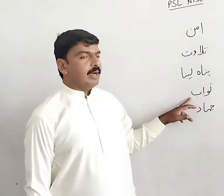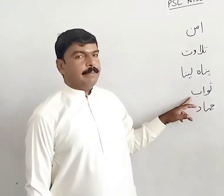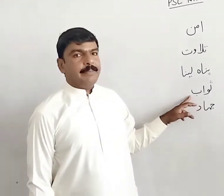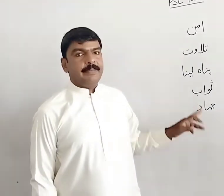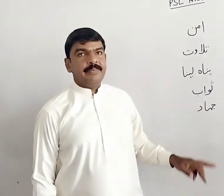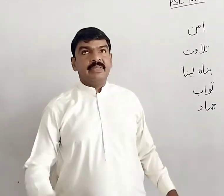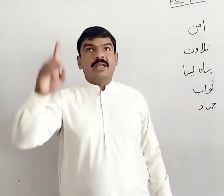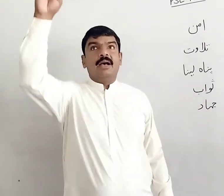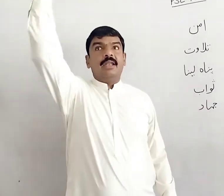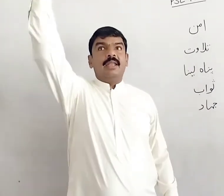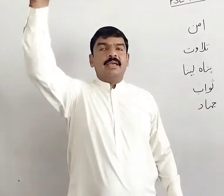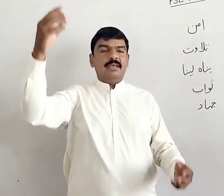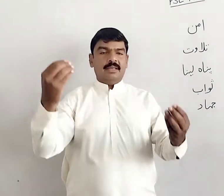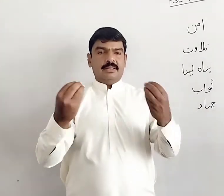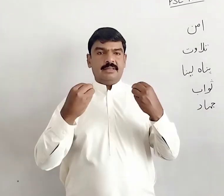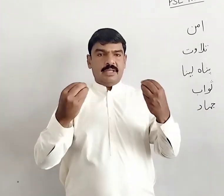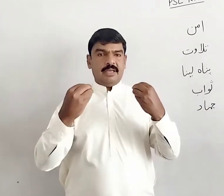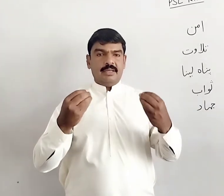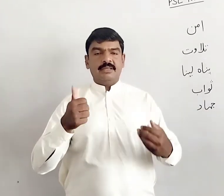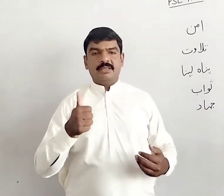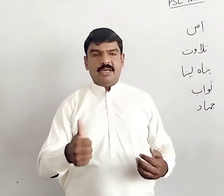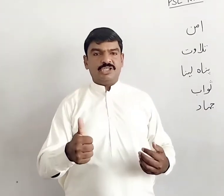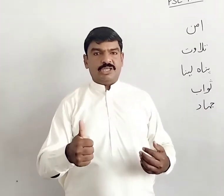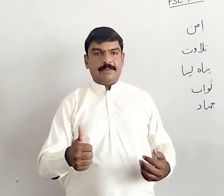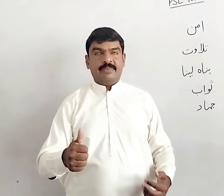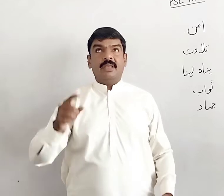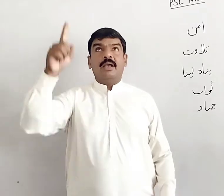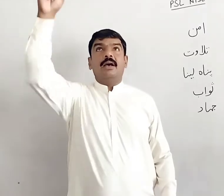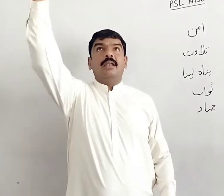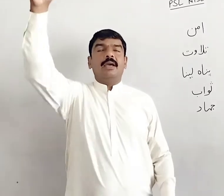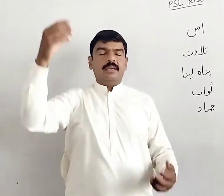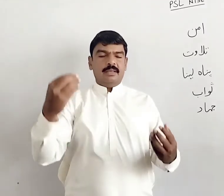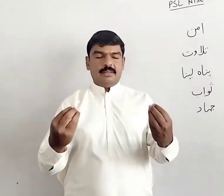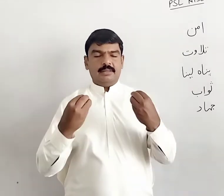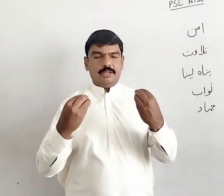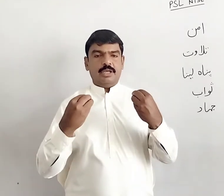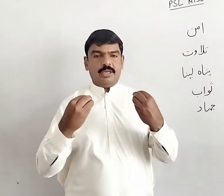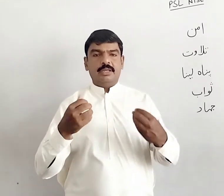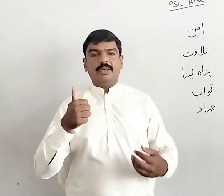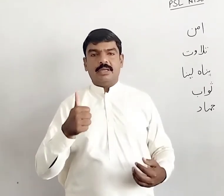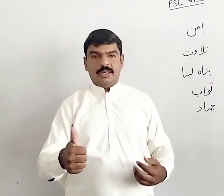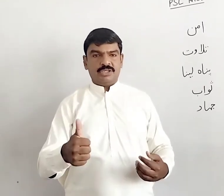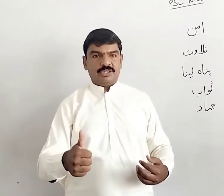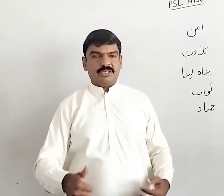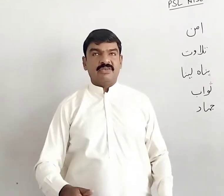ثواب، اللہ کی دین اچھی، اللہ کی دین اچھی،